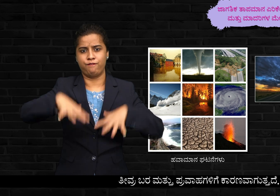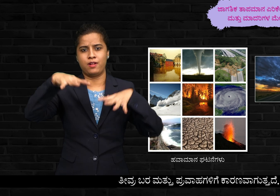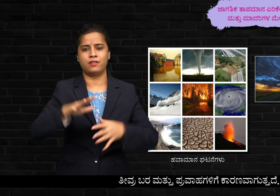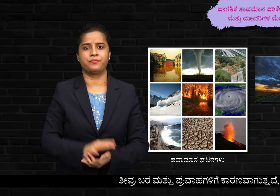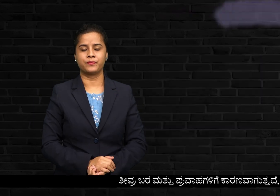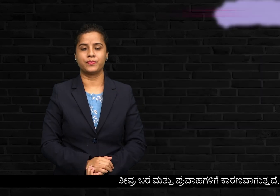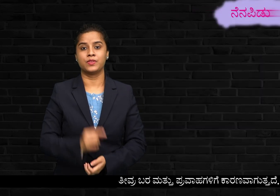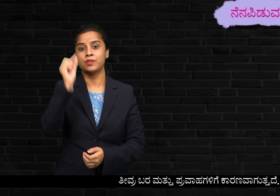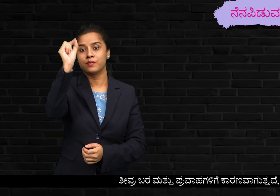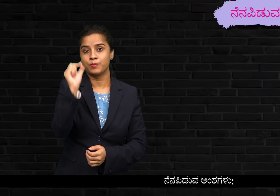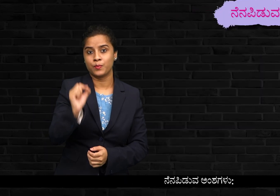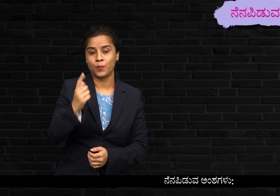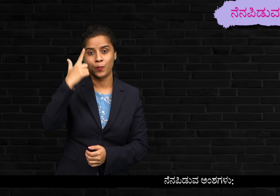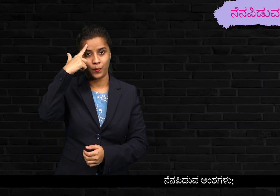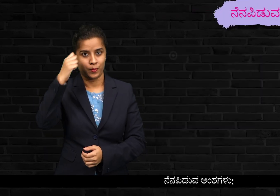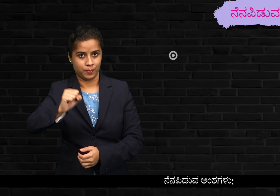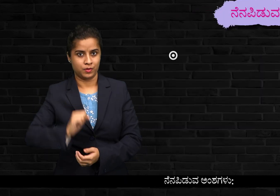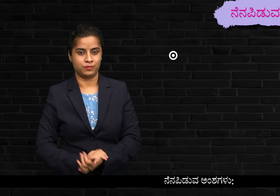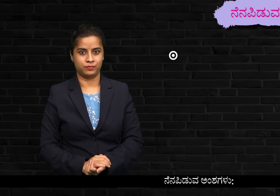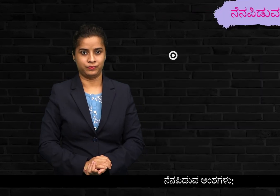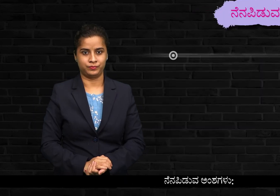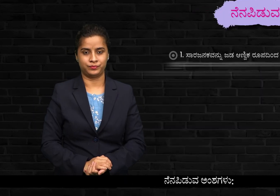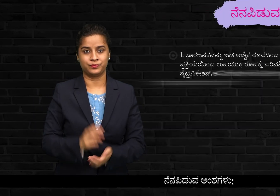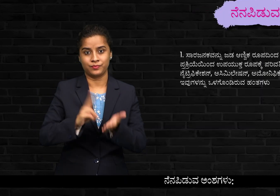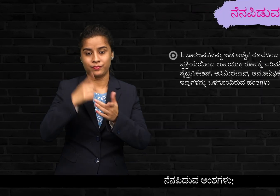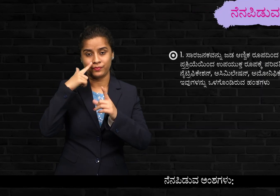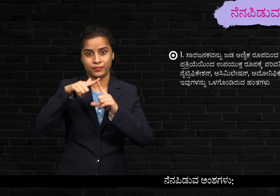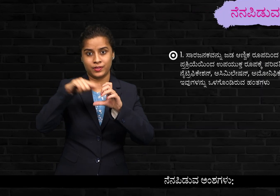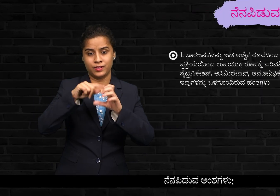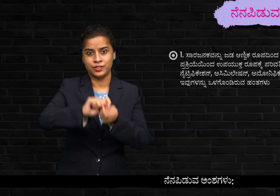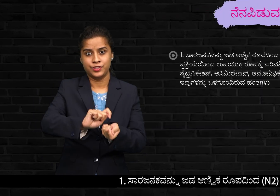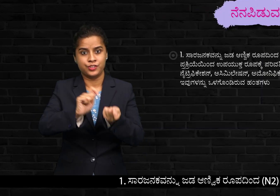ಪ್ರವಾಹಗಳಿಗೆ ಕಾರಣವಾಗುತ್ತದೆ. ನೆನಪಿಡುವ ಅಂಶಗಳು: